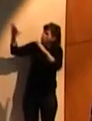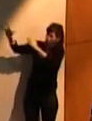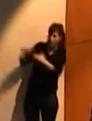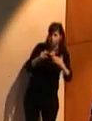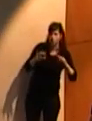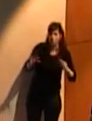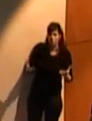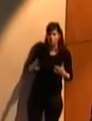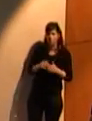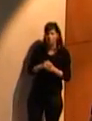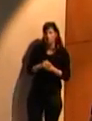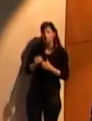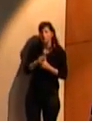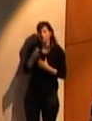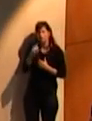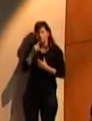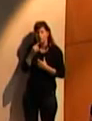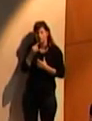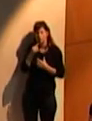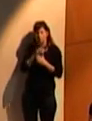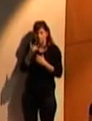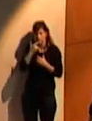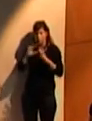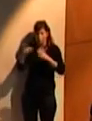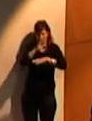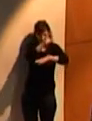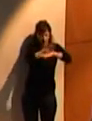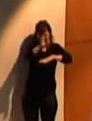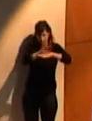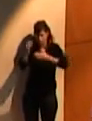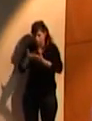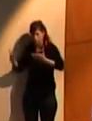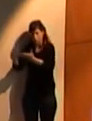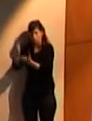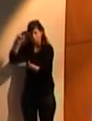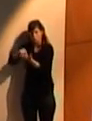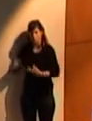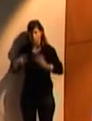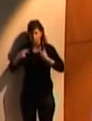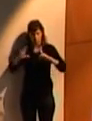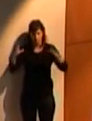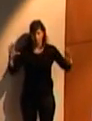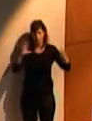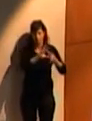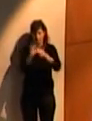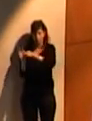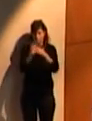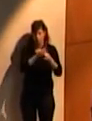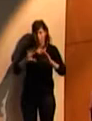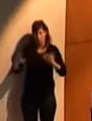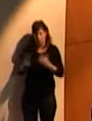l'architecture sur la qualité du cadre de vie. Et ensuite, dans mon expérience professionnelle, j'ai été pas mal, on peut dire,